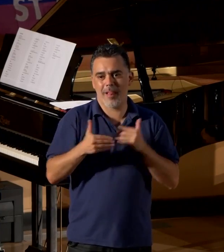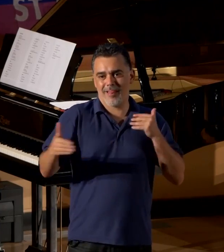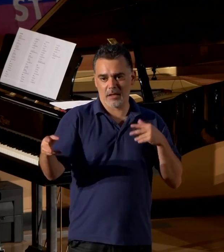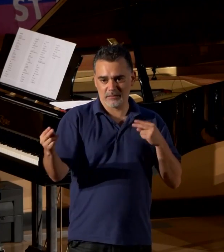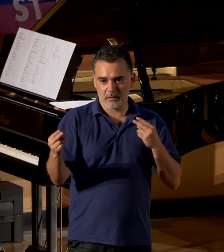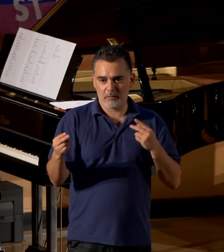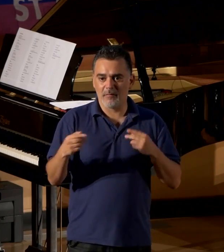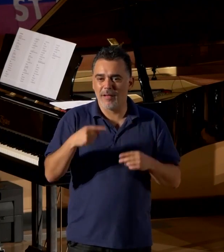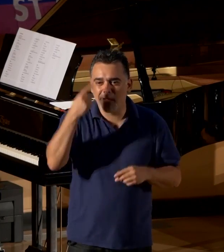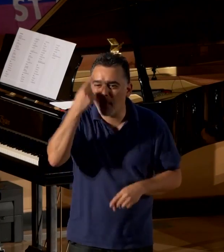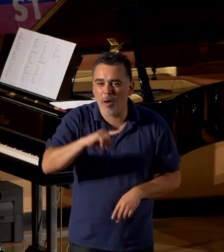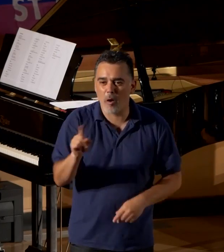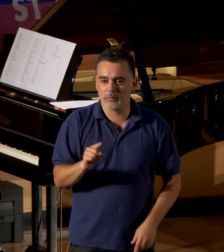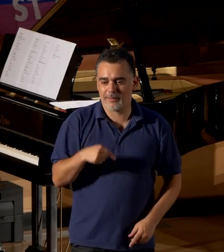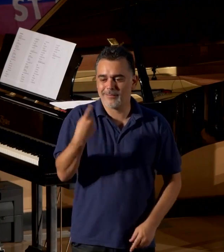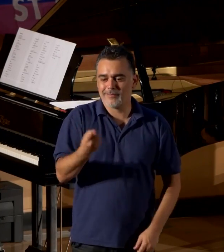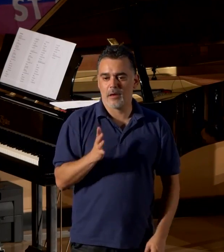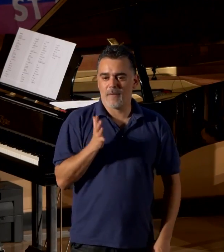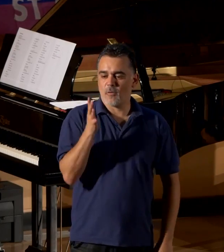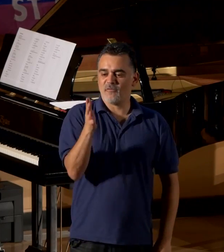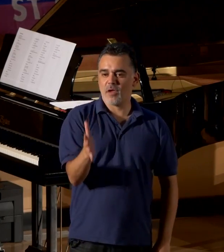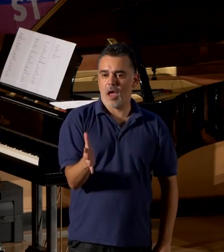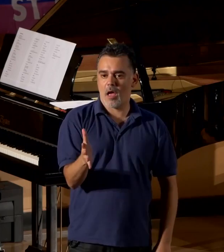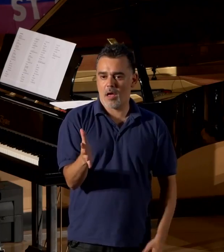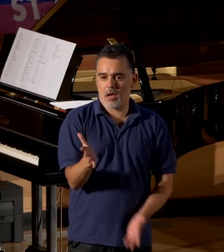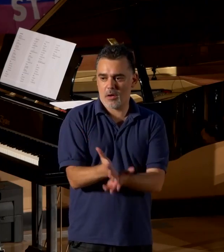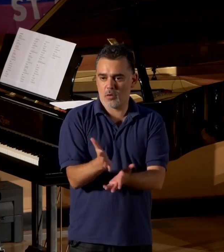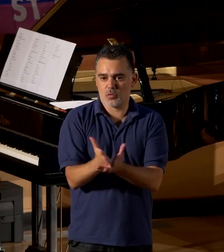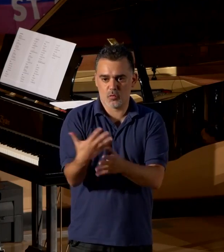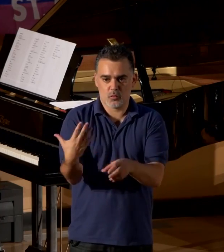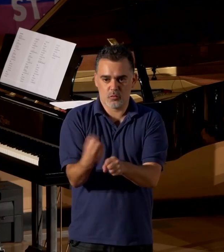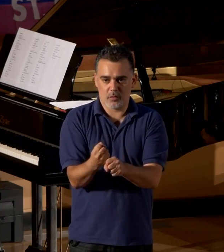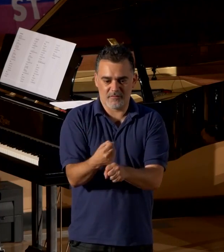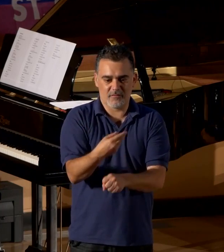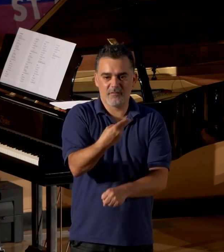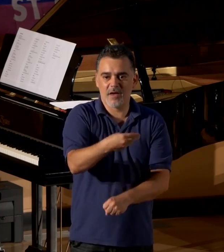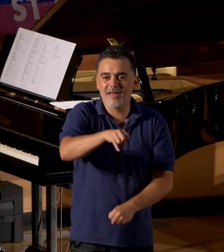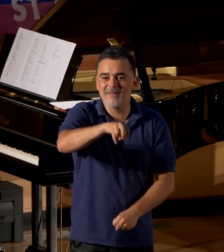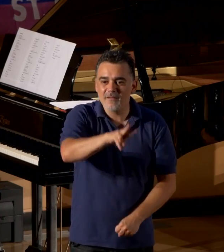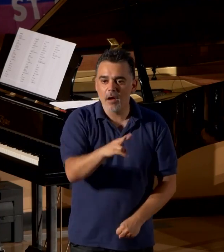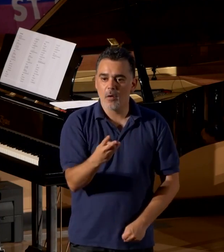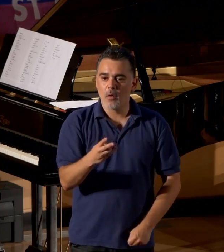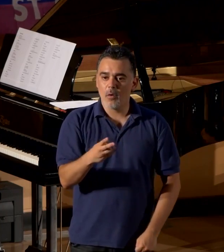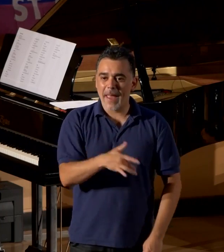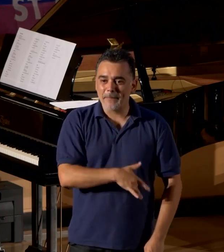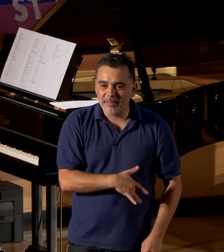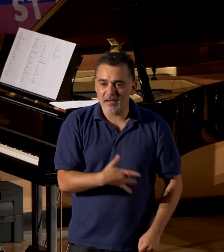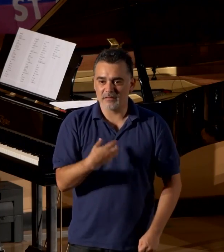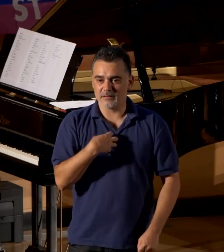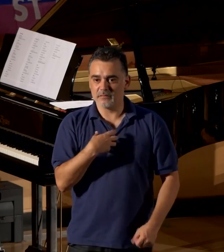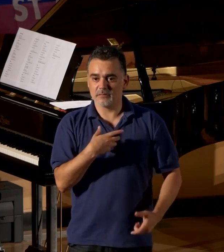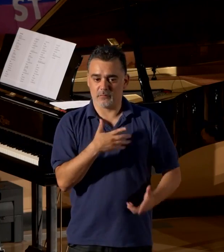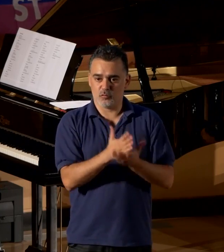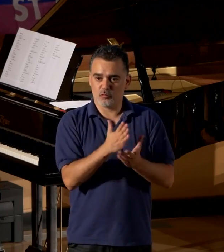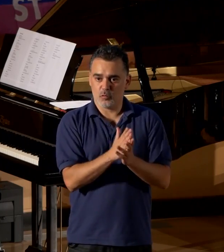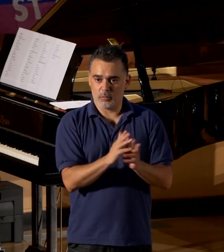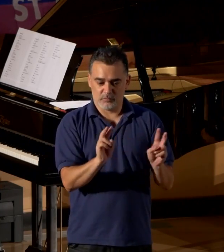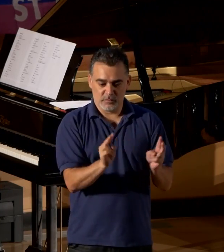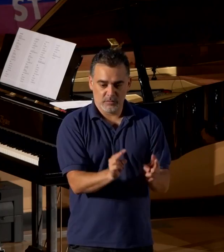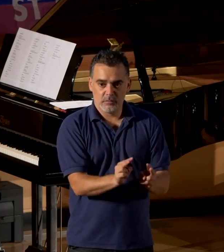dass wir in den nächsten 5 Jahren, auch wenn das wünschenswert wäre, also HIV und Hepatitis in der Form schon eingedämmt haben, dass